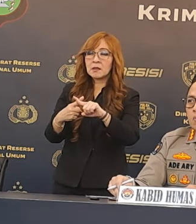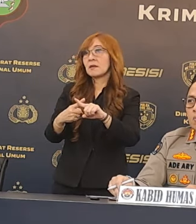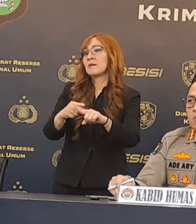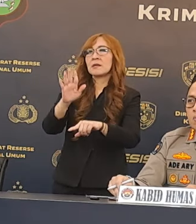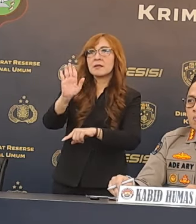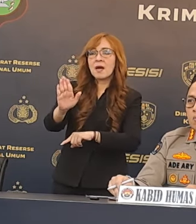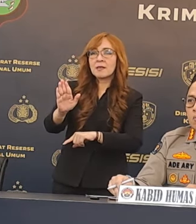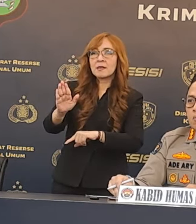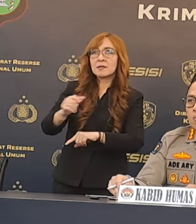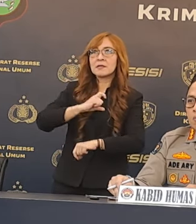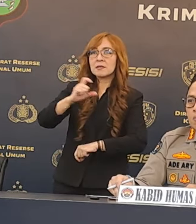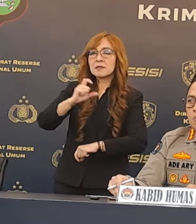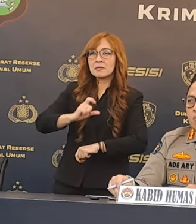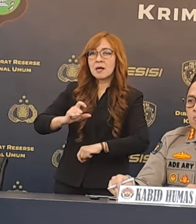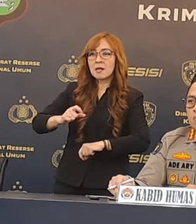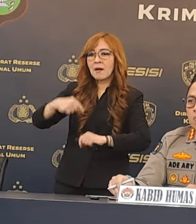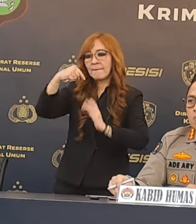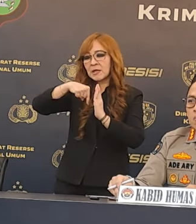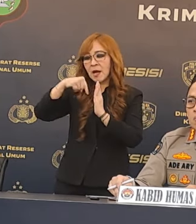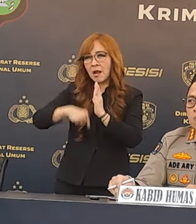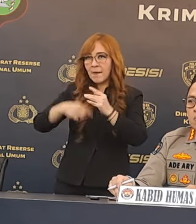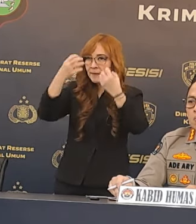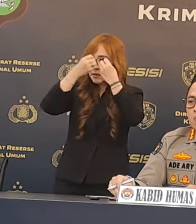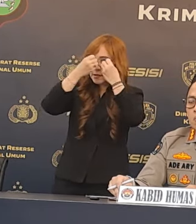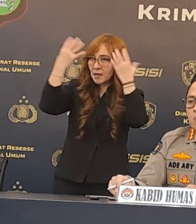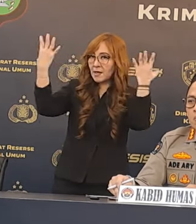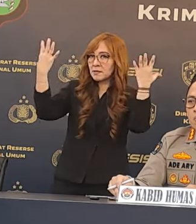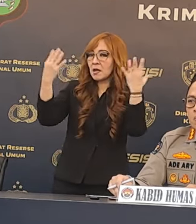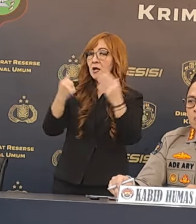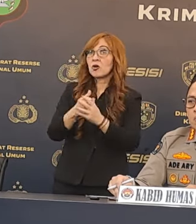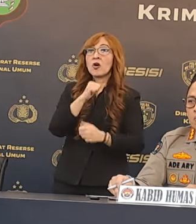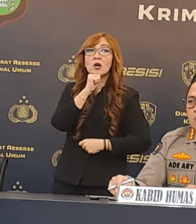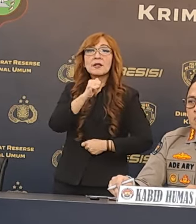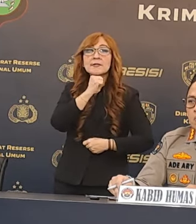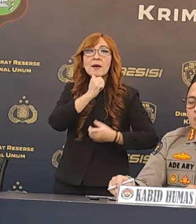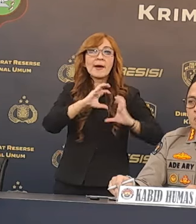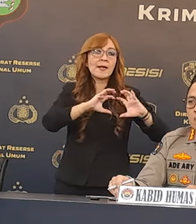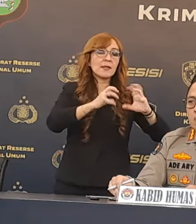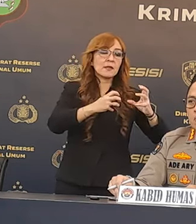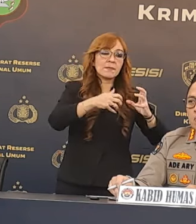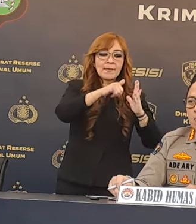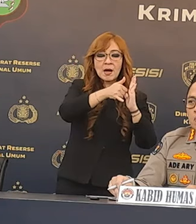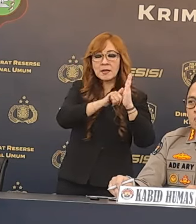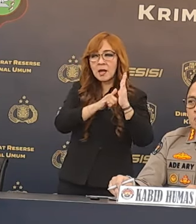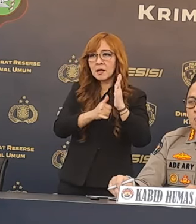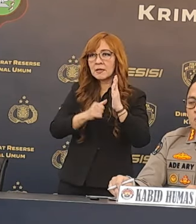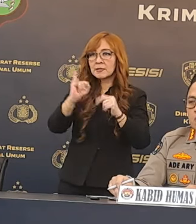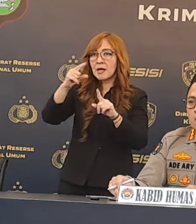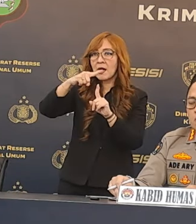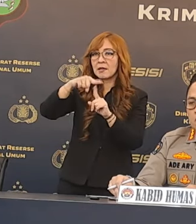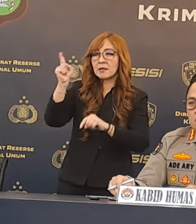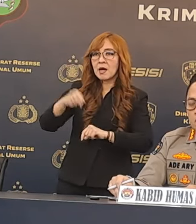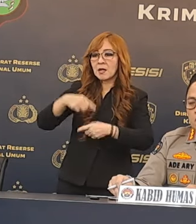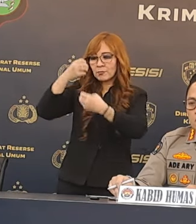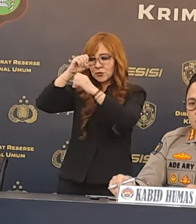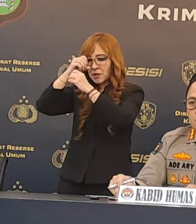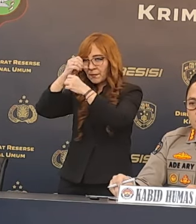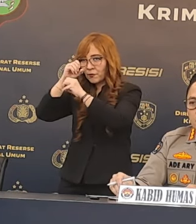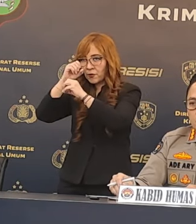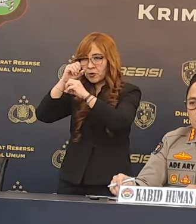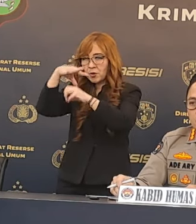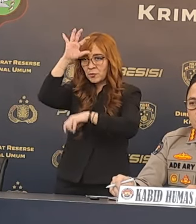Nanti secara detail akan dijelaskan oleh tim analis IT dari Puslapor Bareskrim